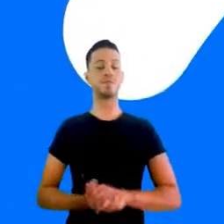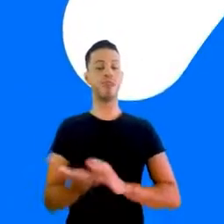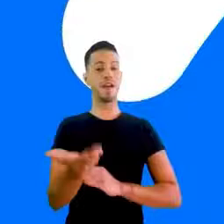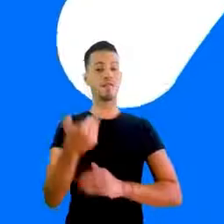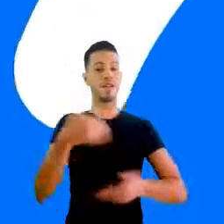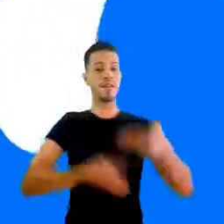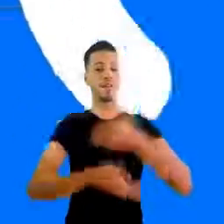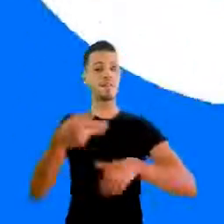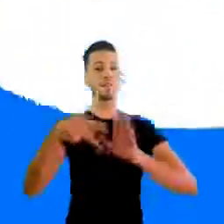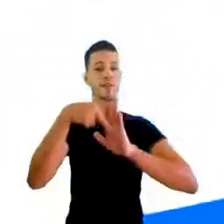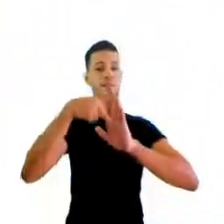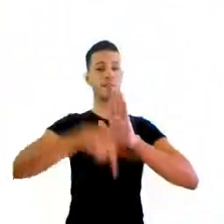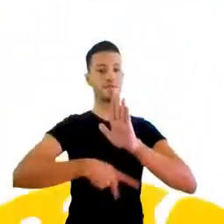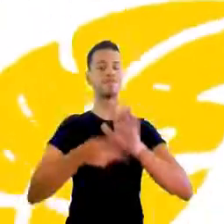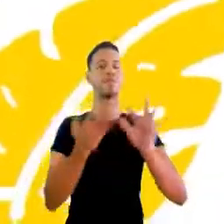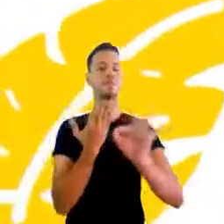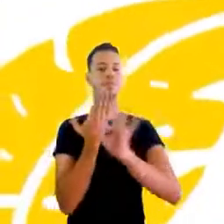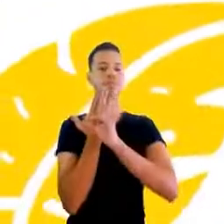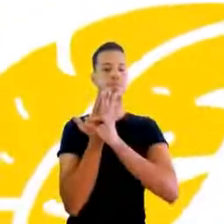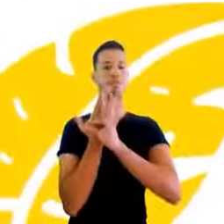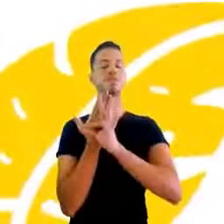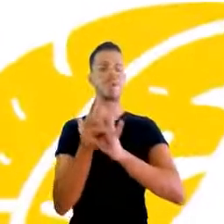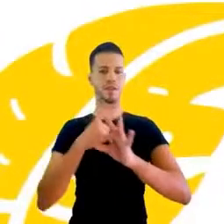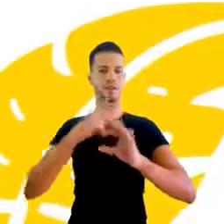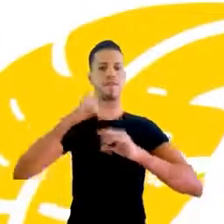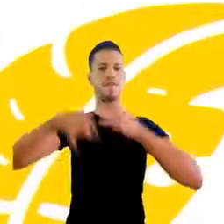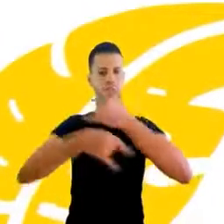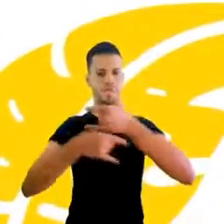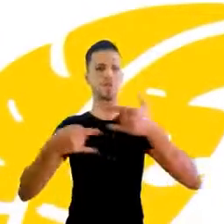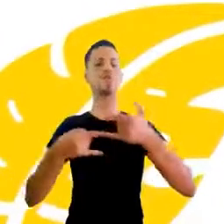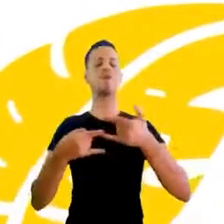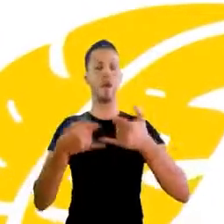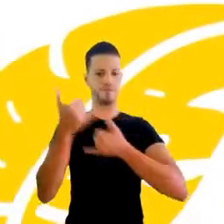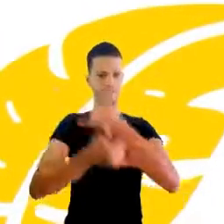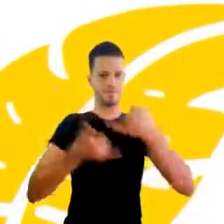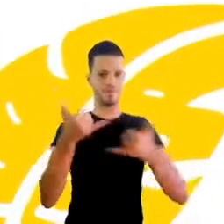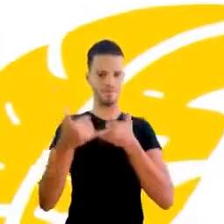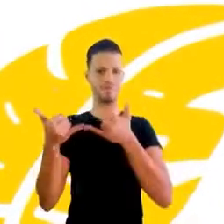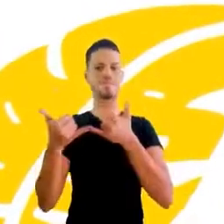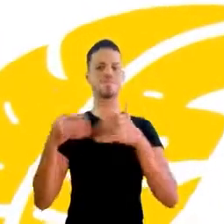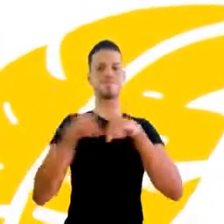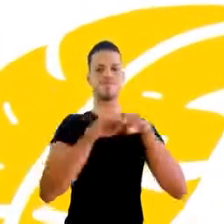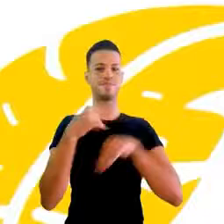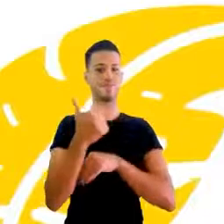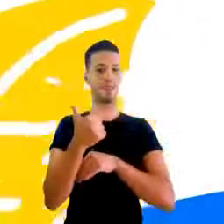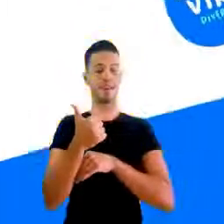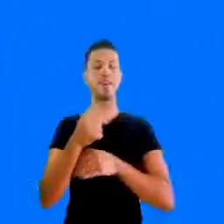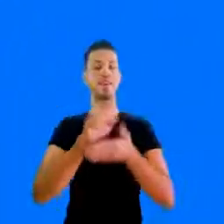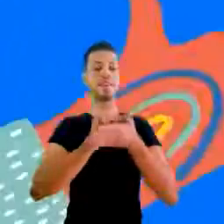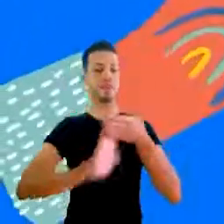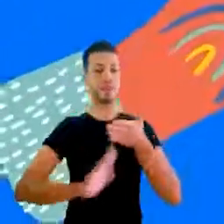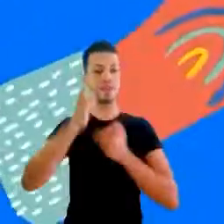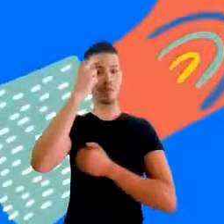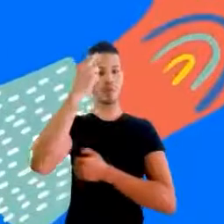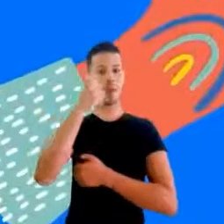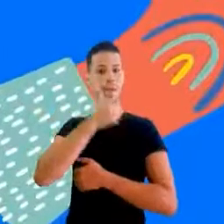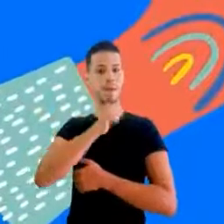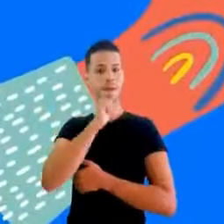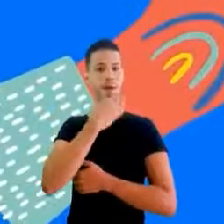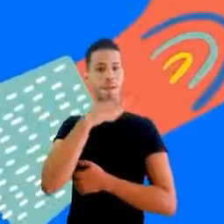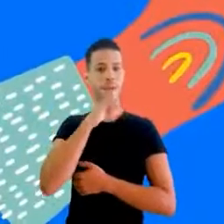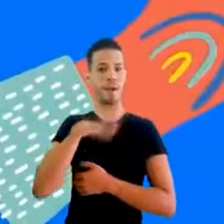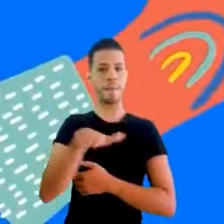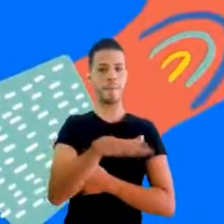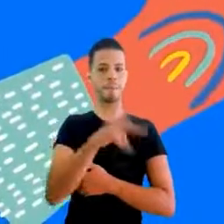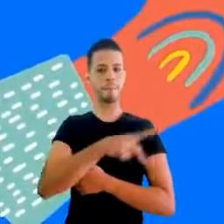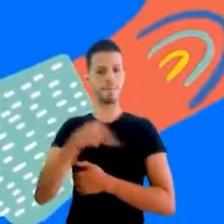Federal. Vem mergulhar no projeto Pintando Sete, real e virtual, diversão sem igual. Atividades culturais